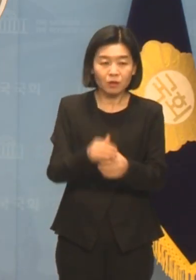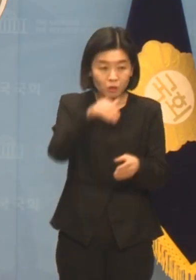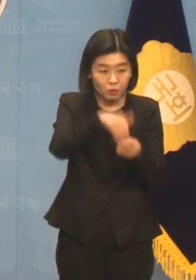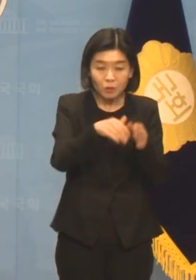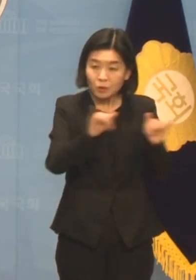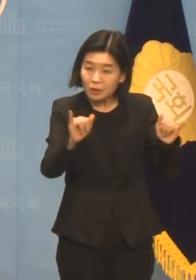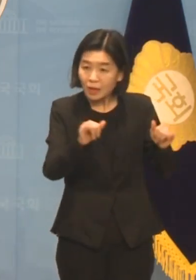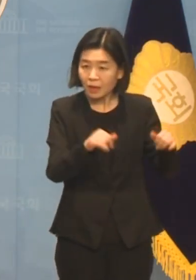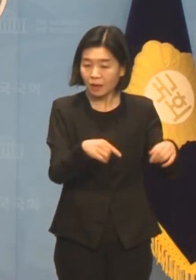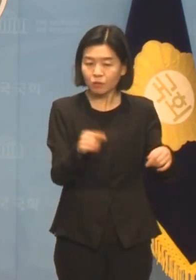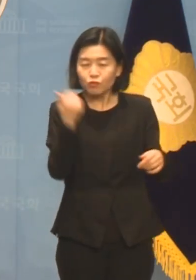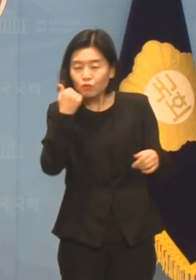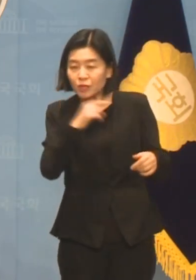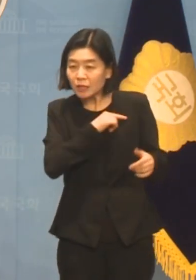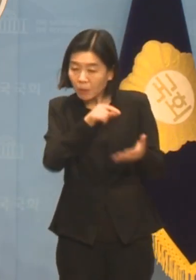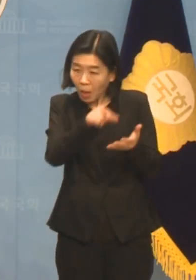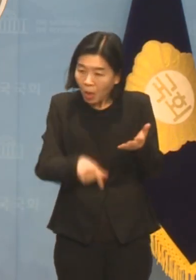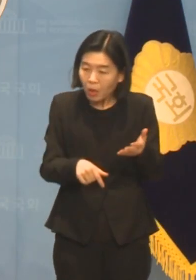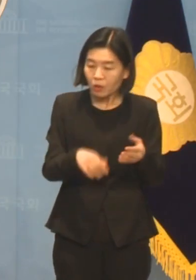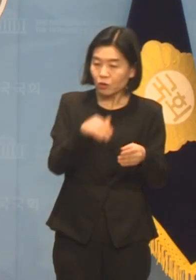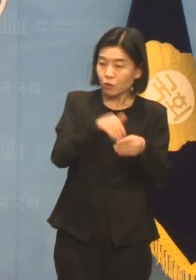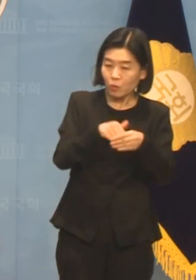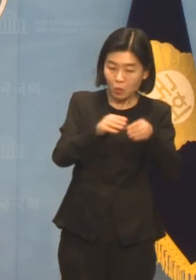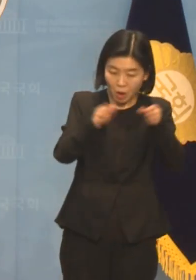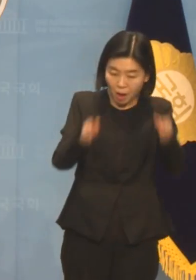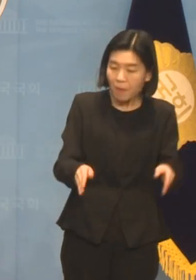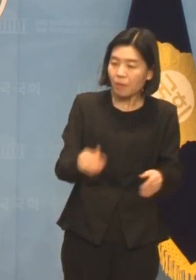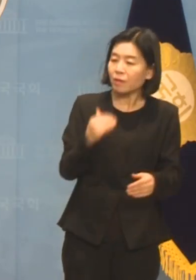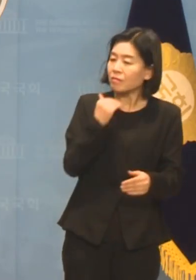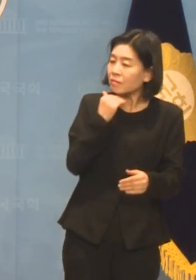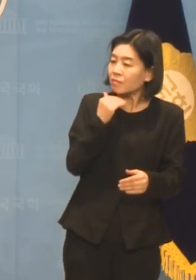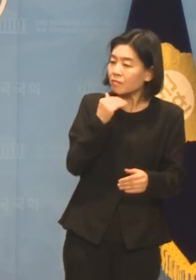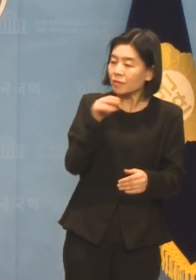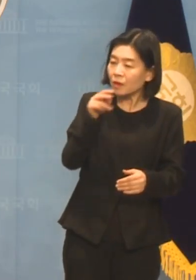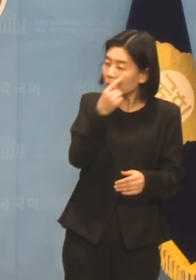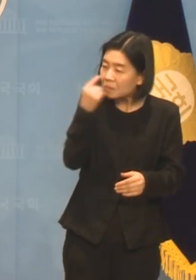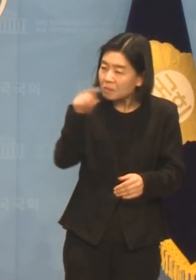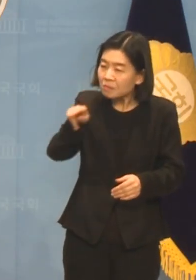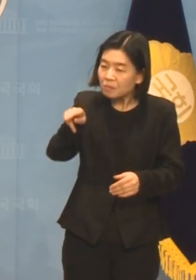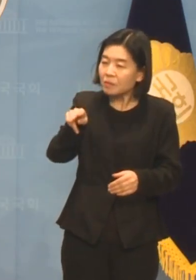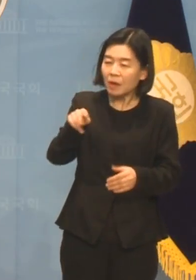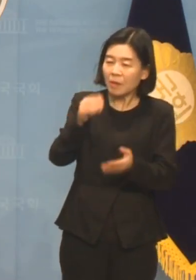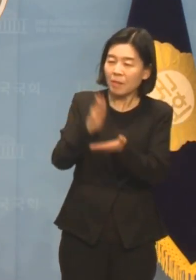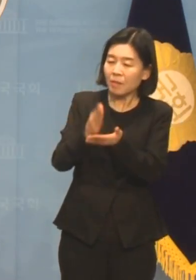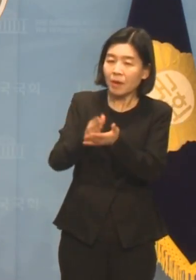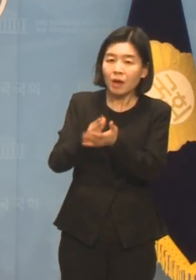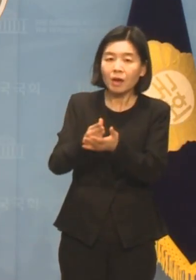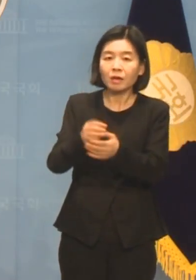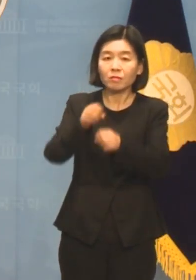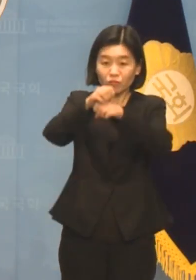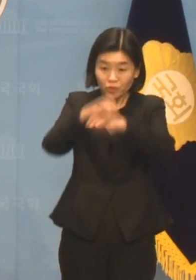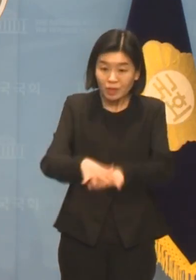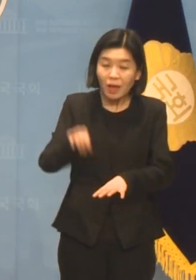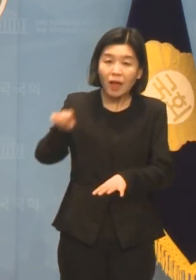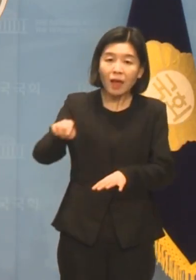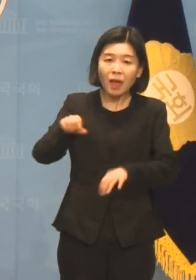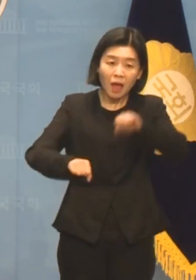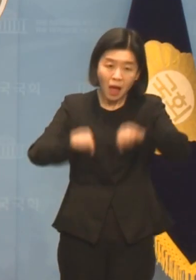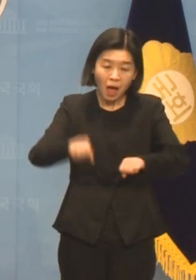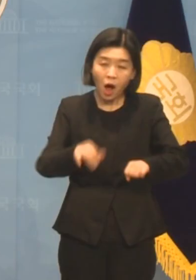적거나 투표소 앞에서 투표 안 해도 된다라고 말하는 등 투표를 무산시키려는 행위들이